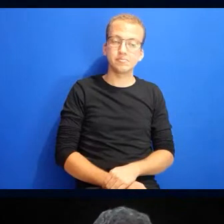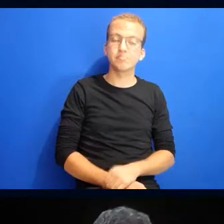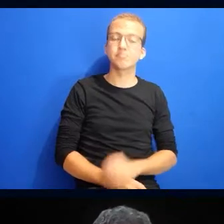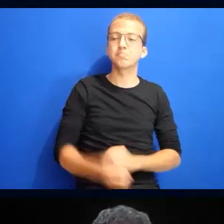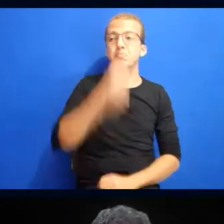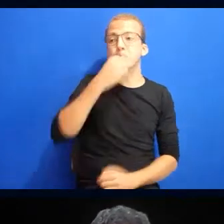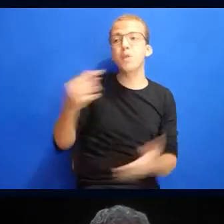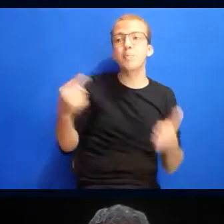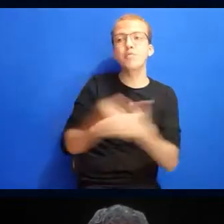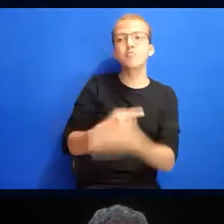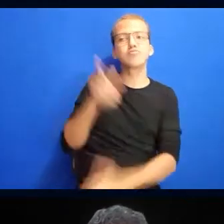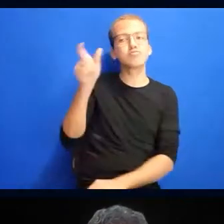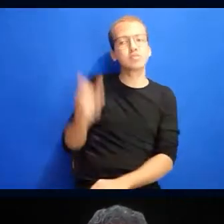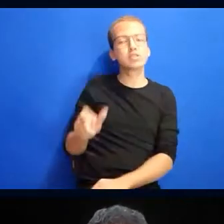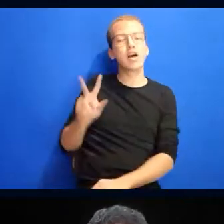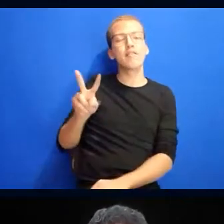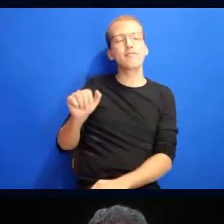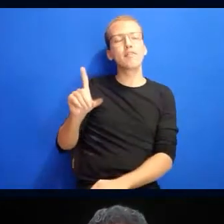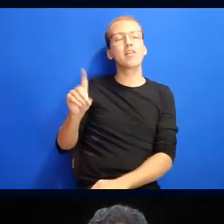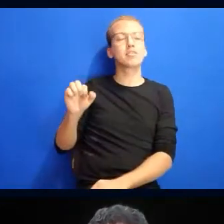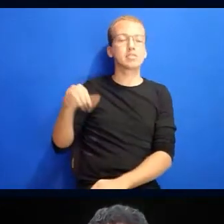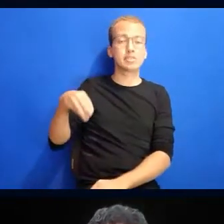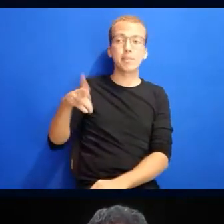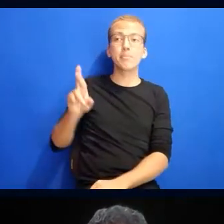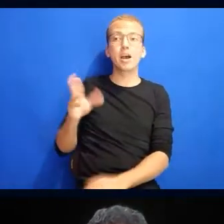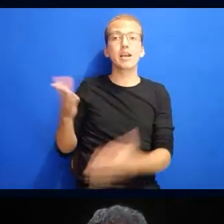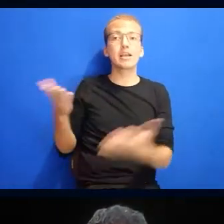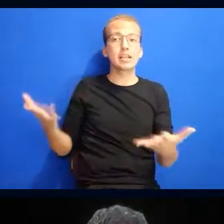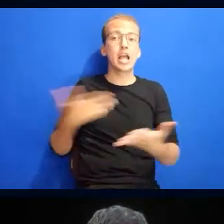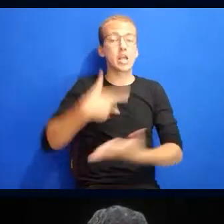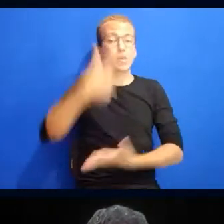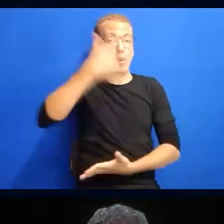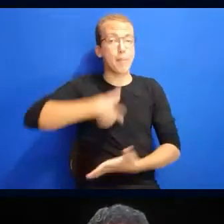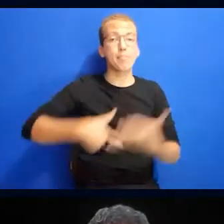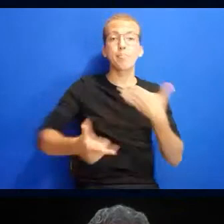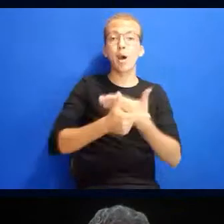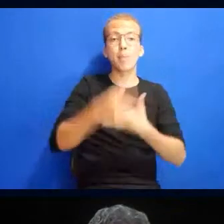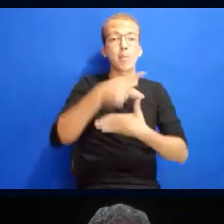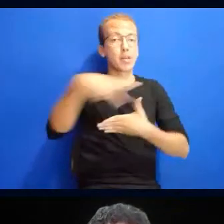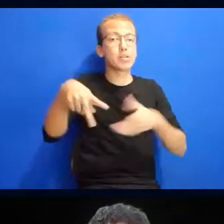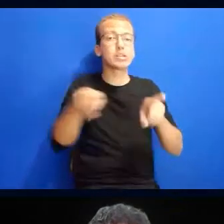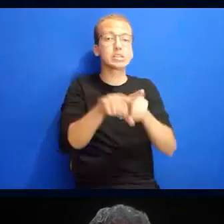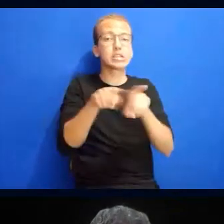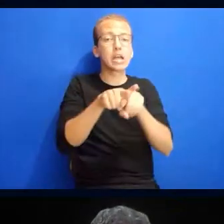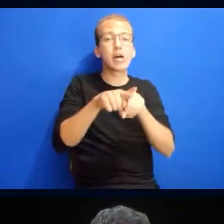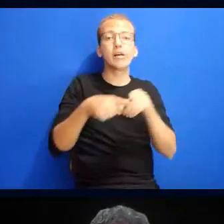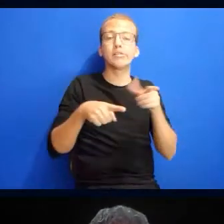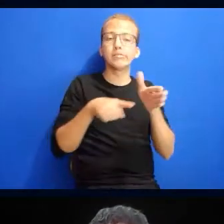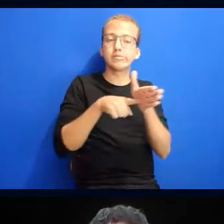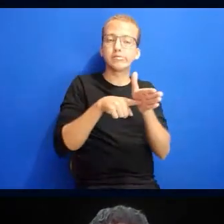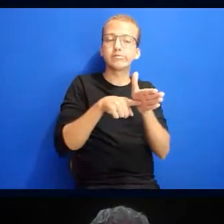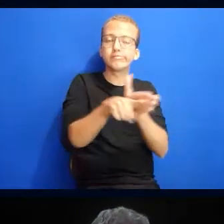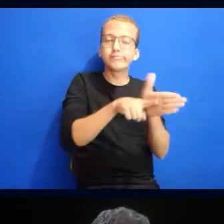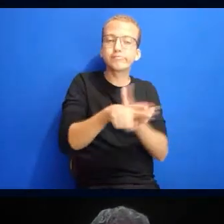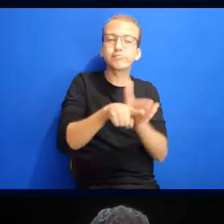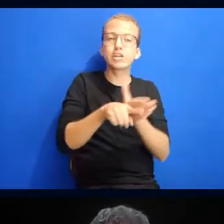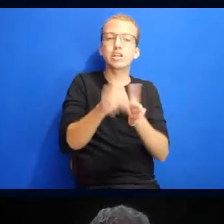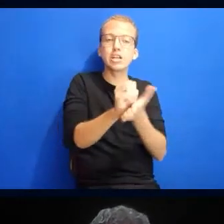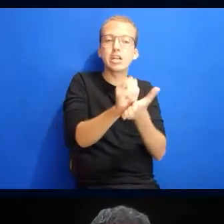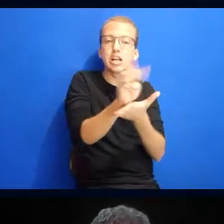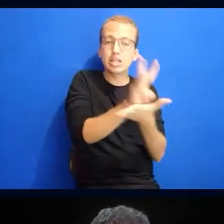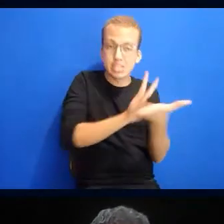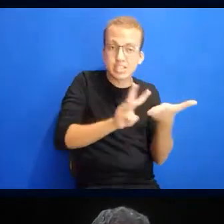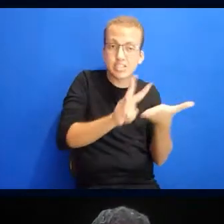Valdemar. Como estud, como professora e como estudiosa da escrita de sinais pelo sistema SRI